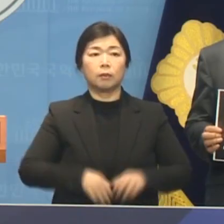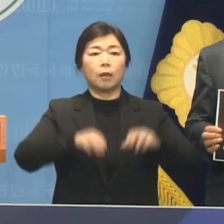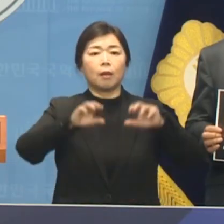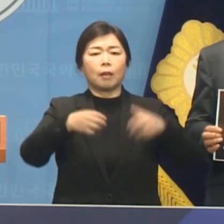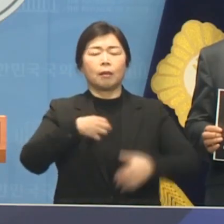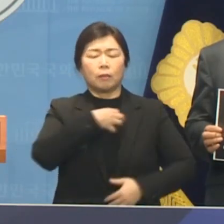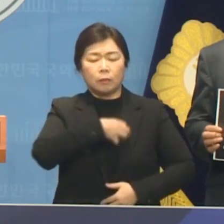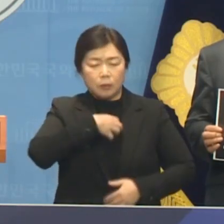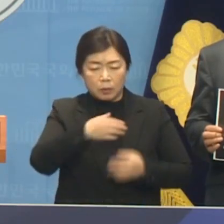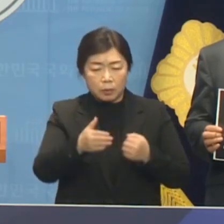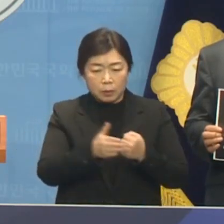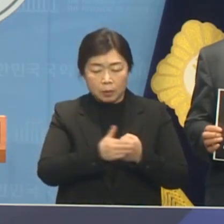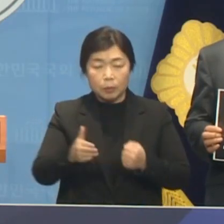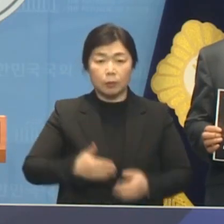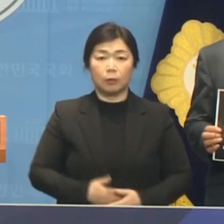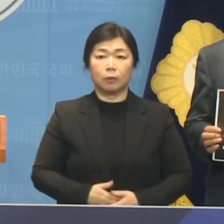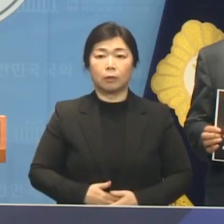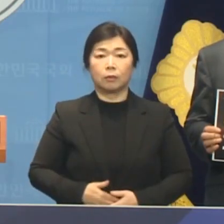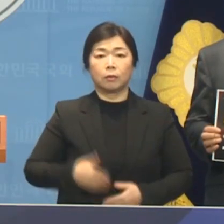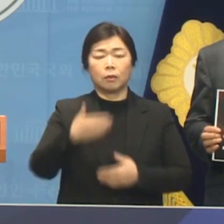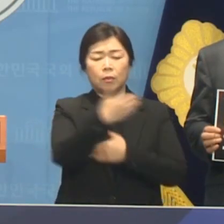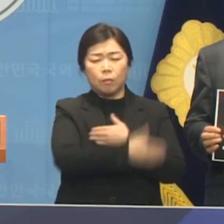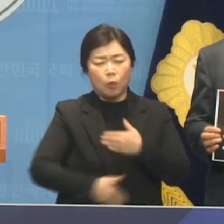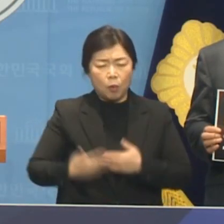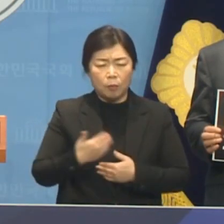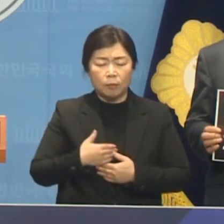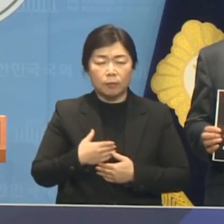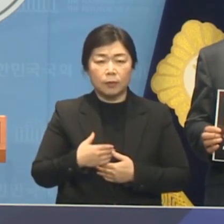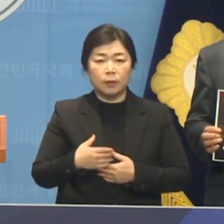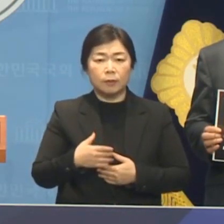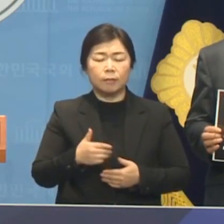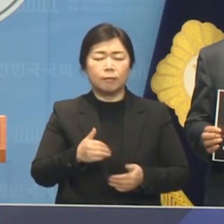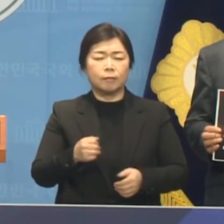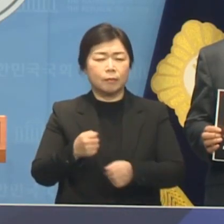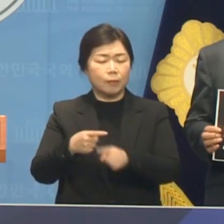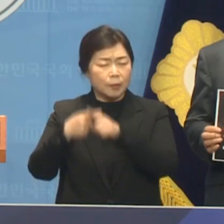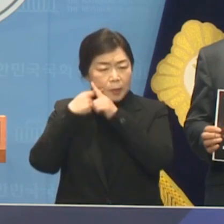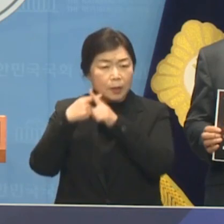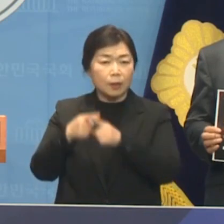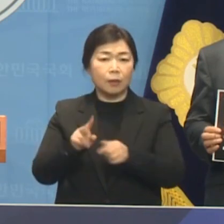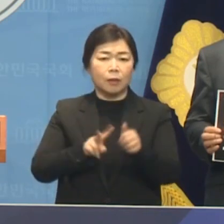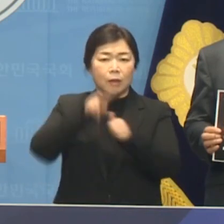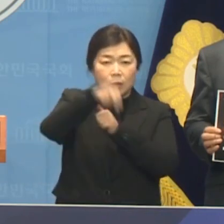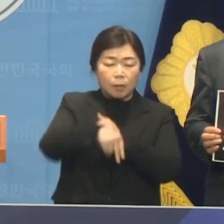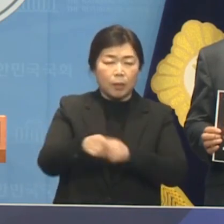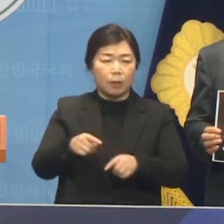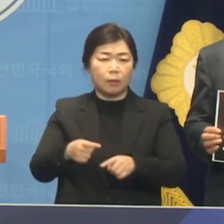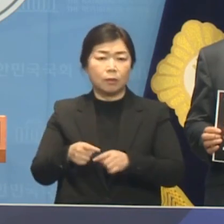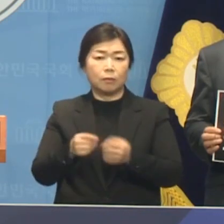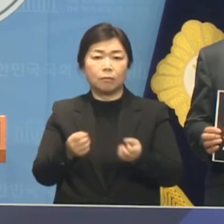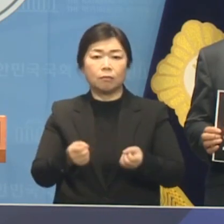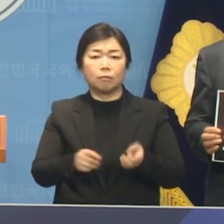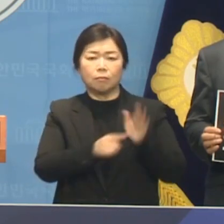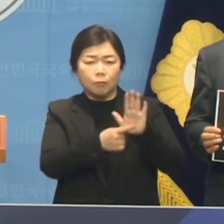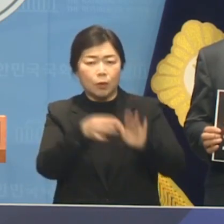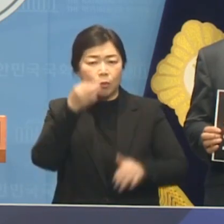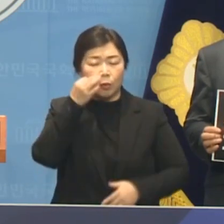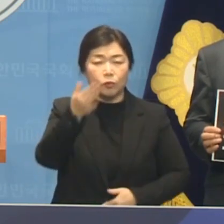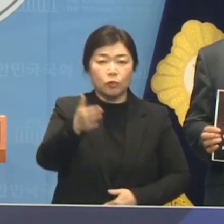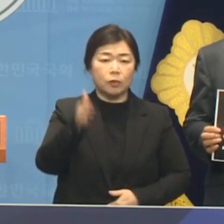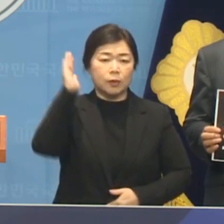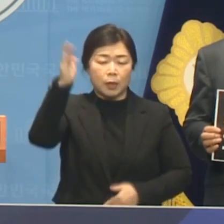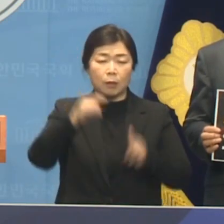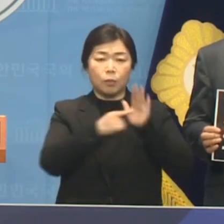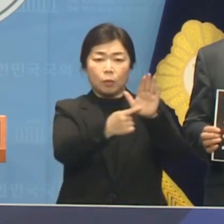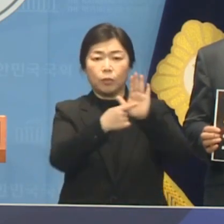걱정돼서 자신의 신체 일부에 잘라내는 삭발식도 계속 이어지고 있습니다.